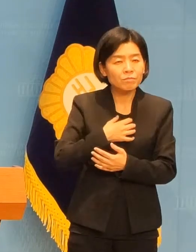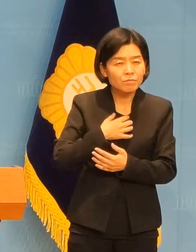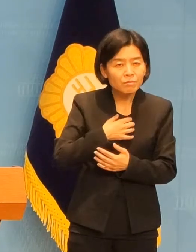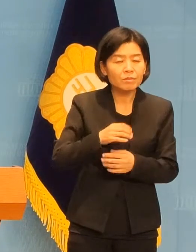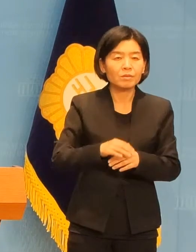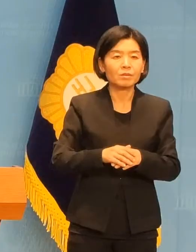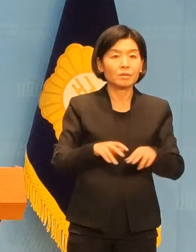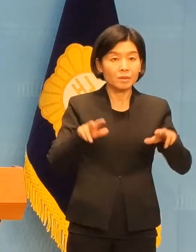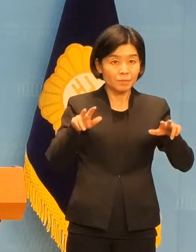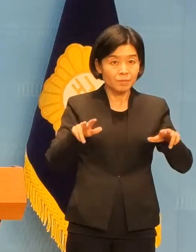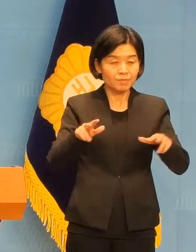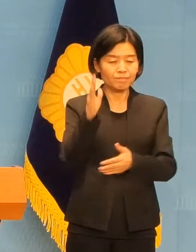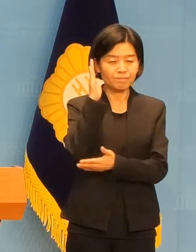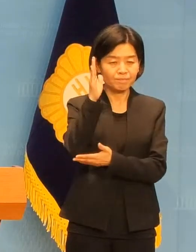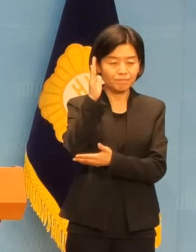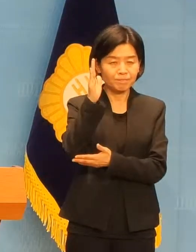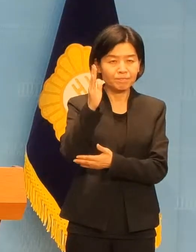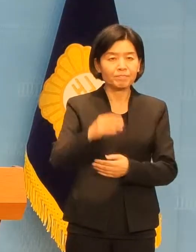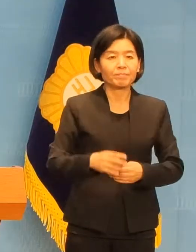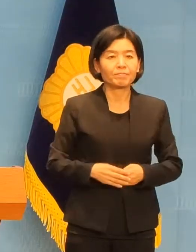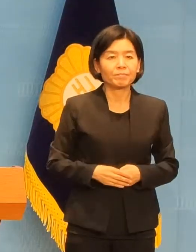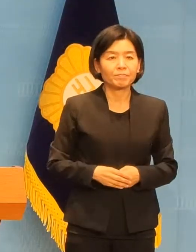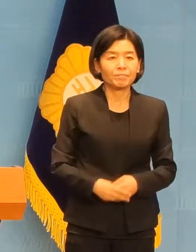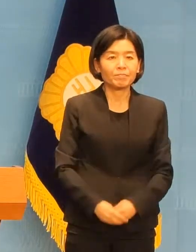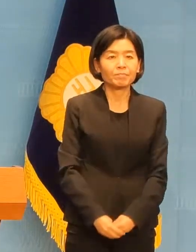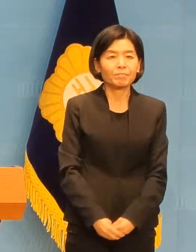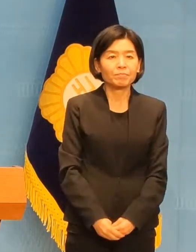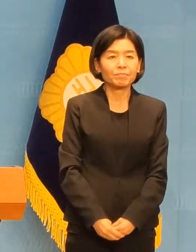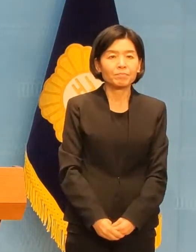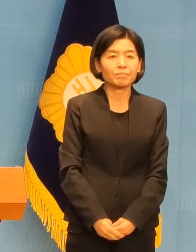지금부터 기자회견문을 낭독하도록 하겠습니다.